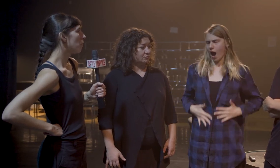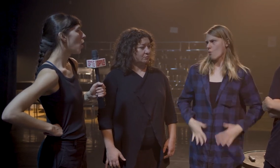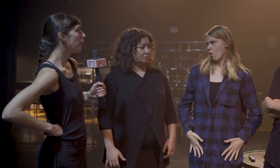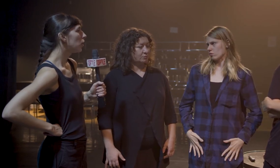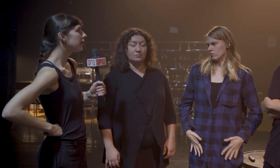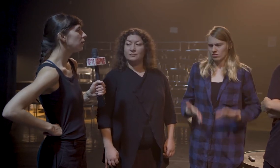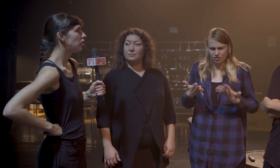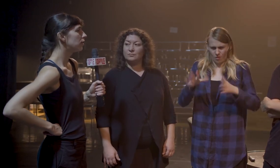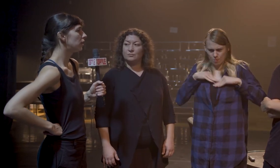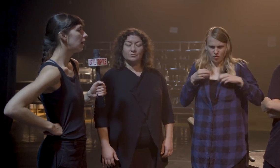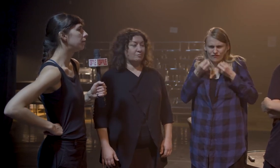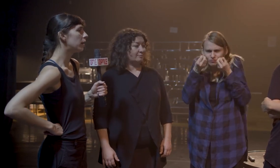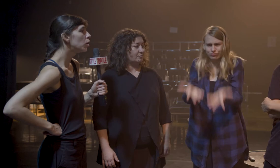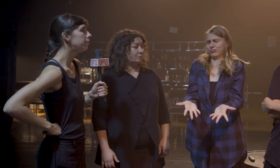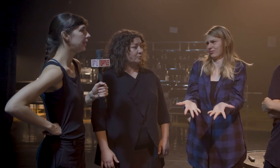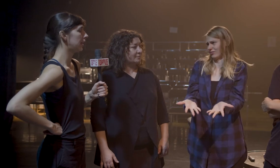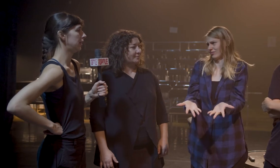Mogę pokazywać wszystko ciałem, tak? Mogę migać